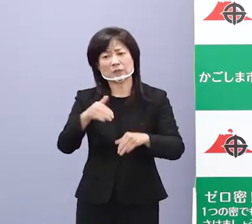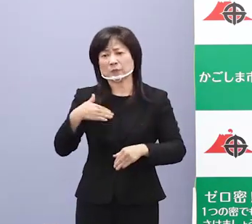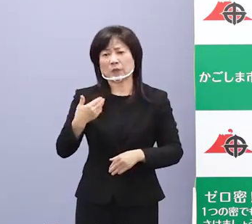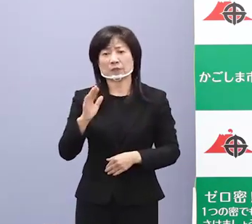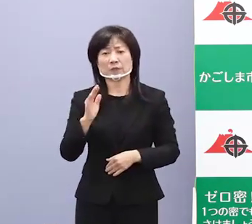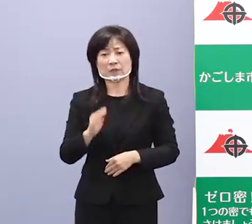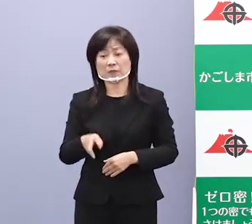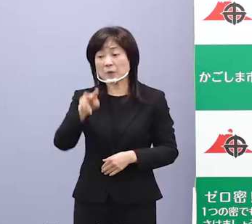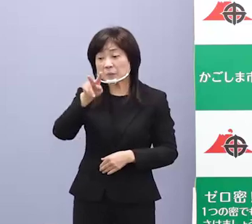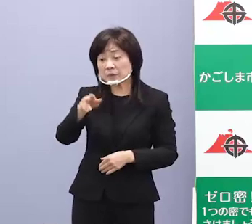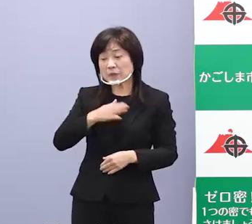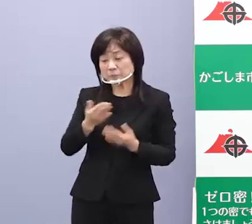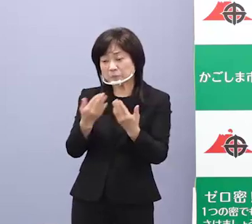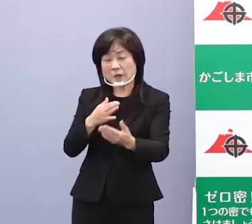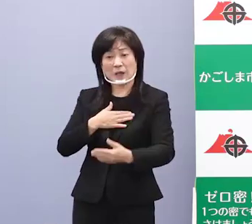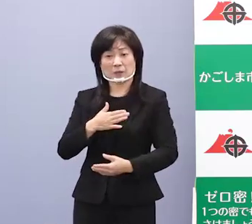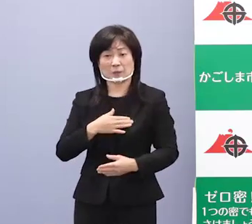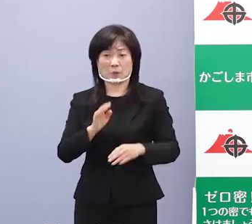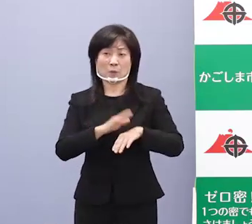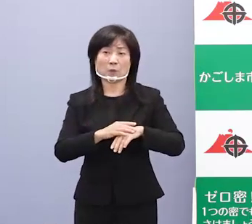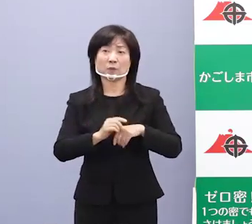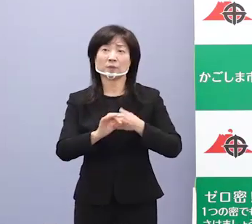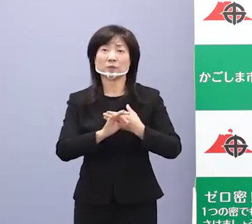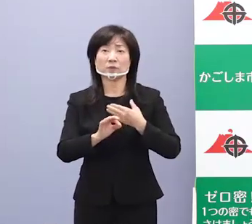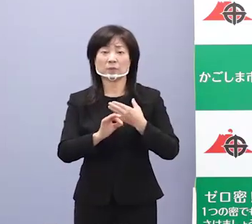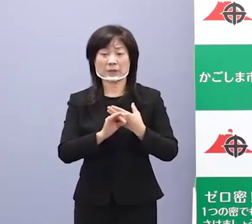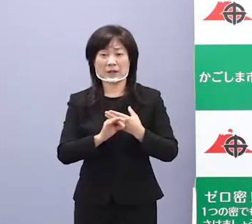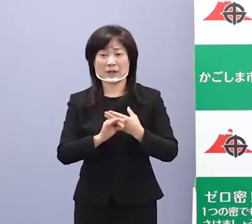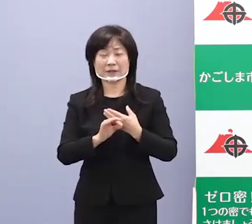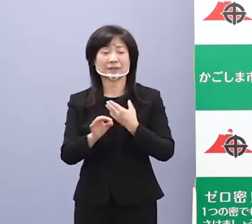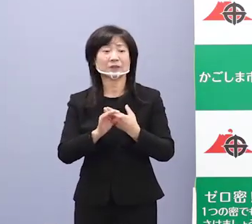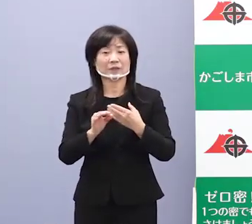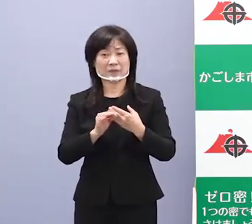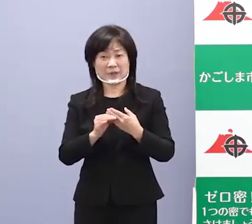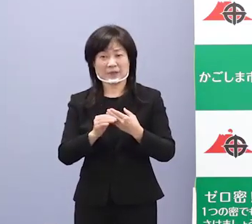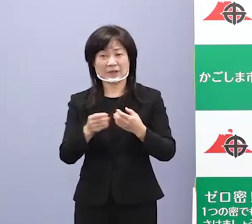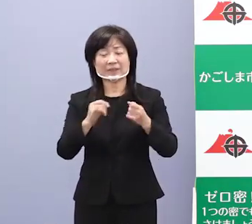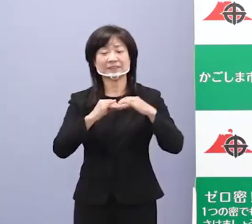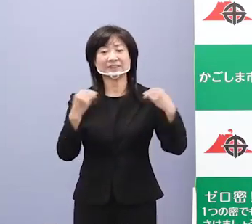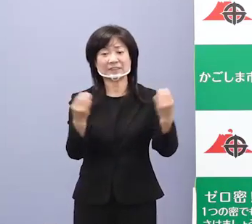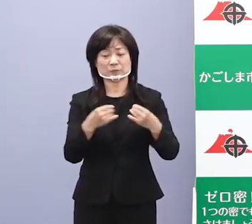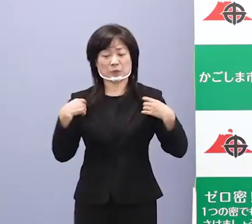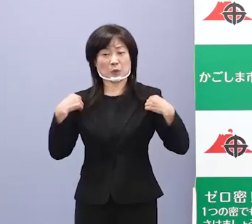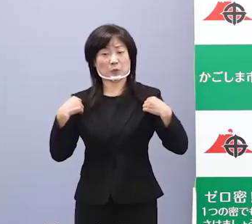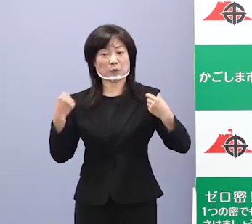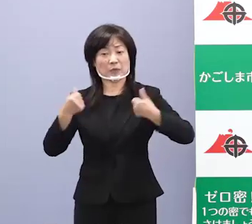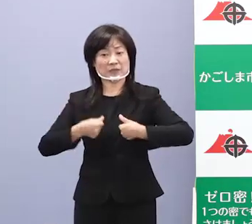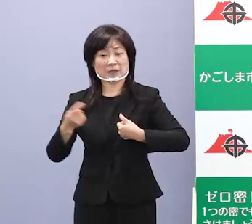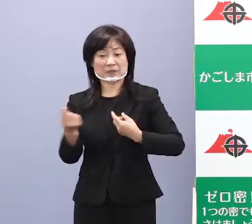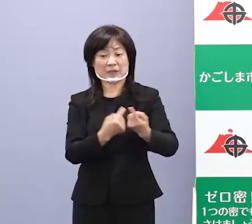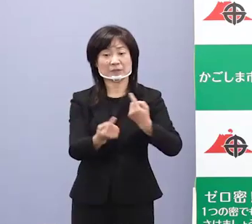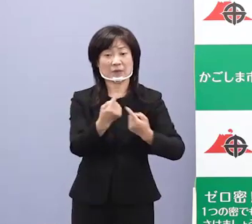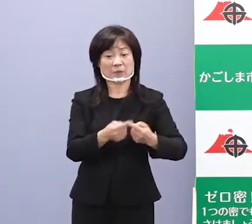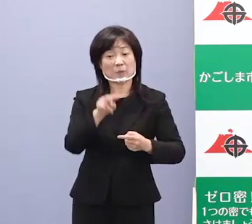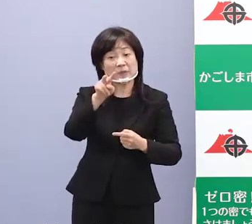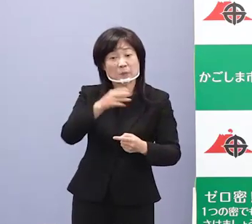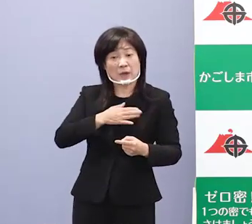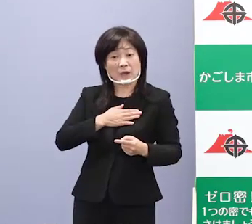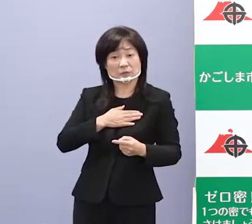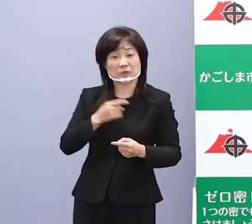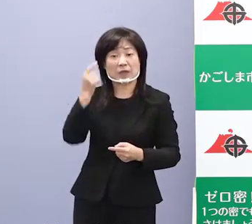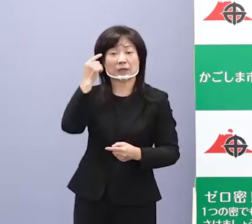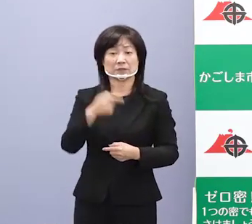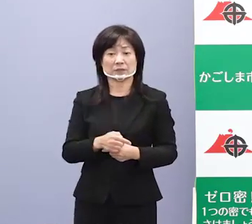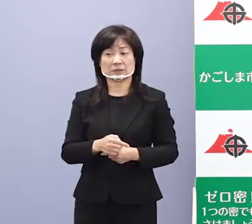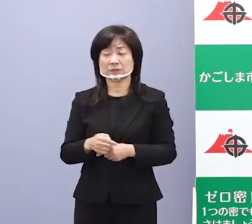ませんけど、やはり見える化ですので、例えばまあそれこそユニフォーム着て出てくれたとか、まあ、そういった話になってくるだろうなと思いますね。 それを市として